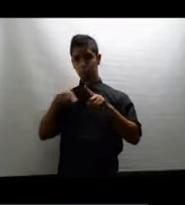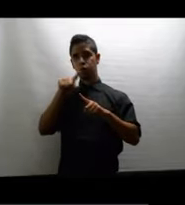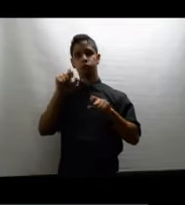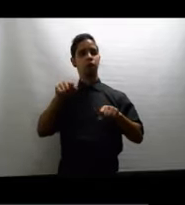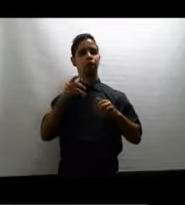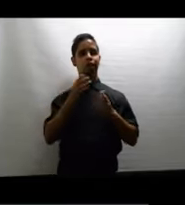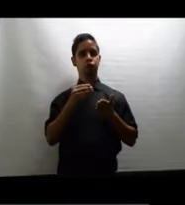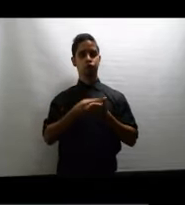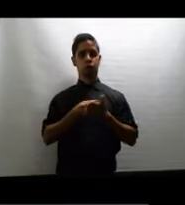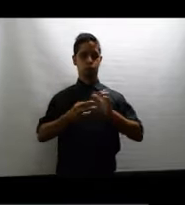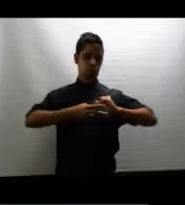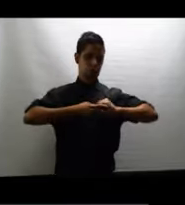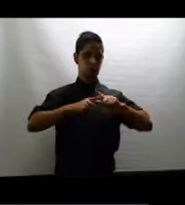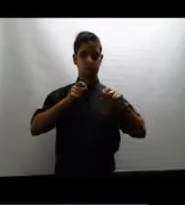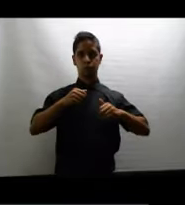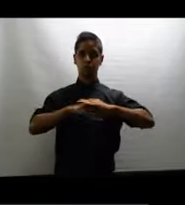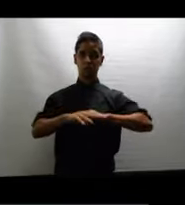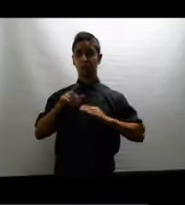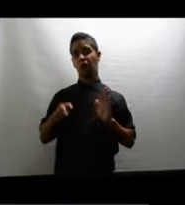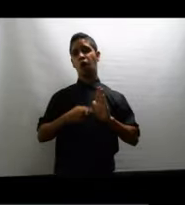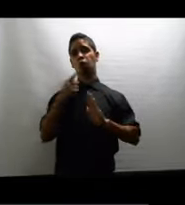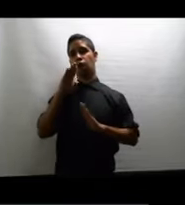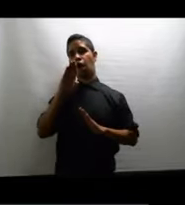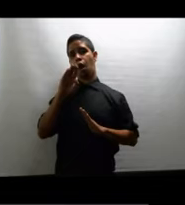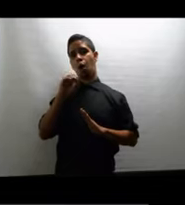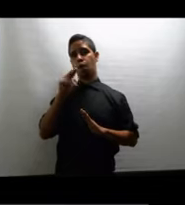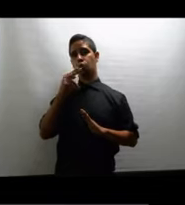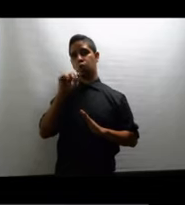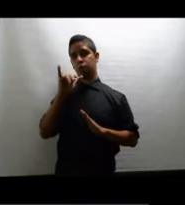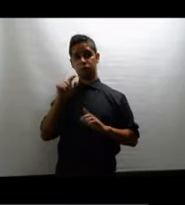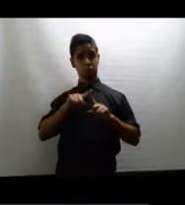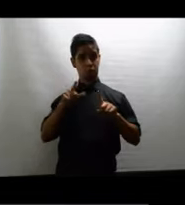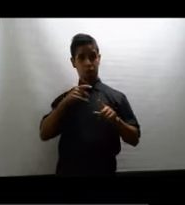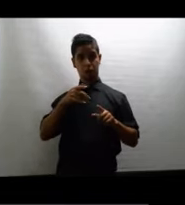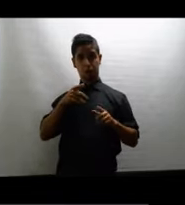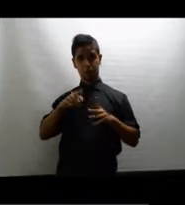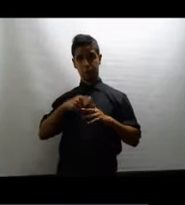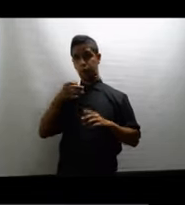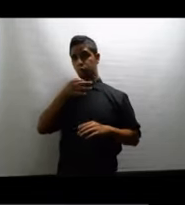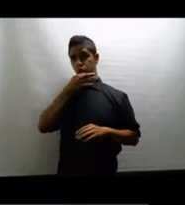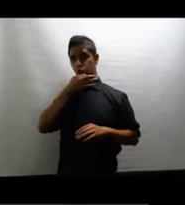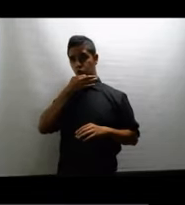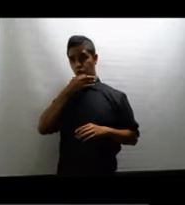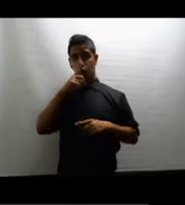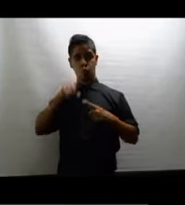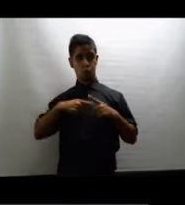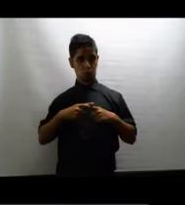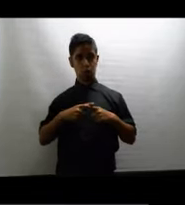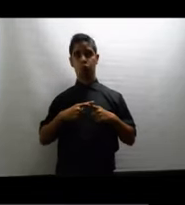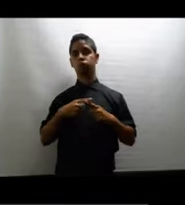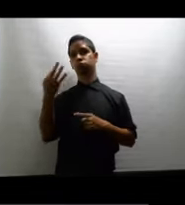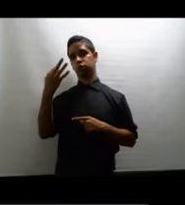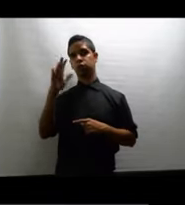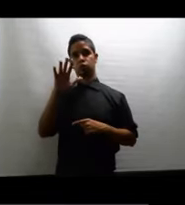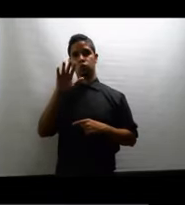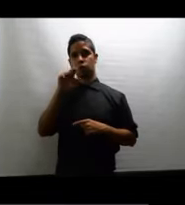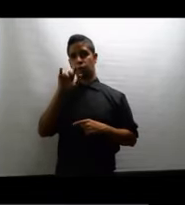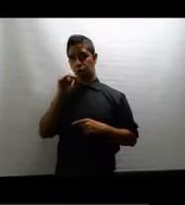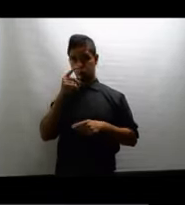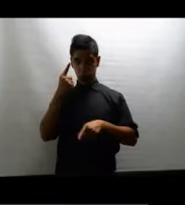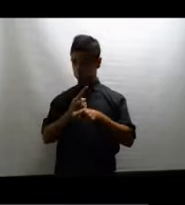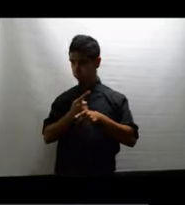al público, exacto, entrada libre. Y la primera es ya el viernes 5 de mayo también, ¿verdad? Sí. ¿Lo dije bien?